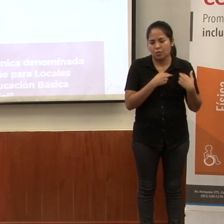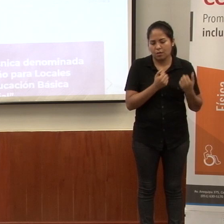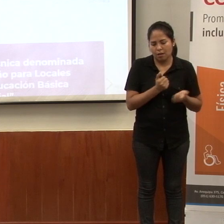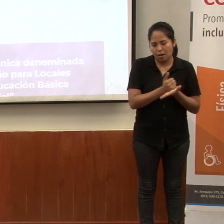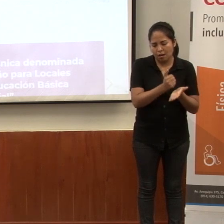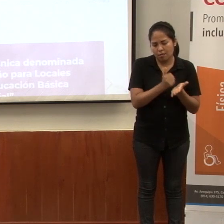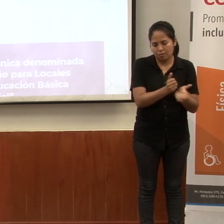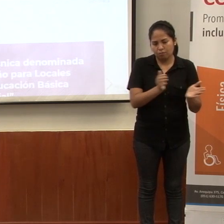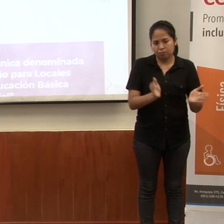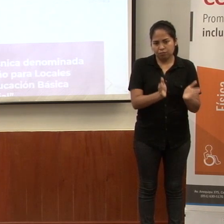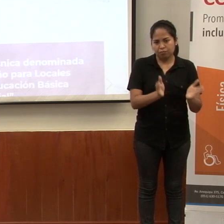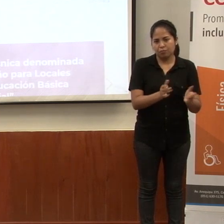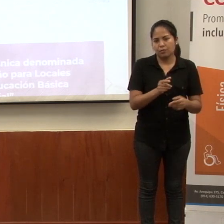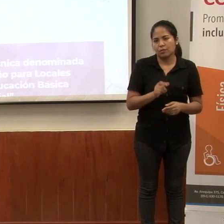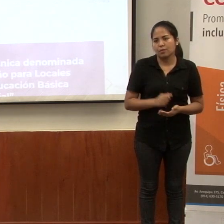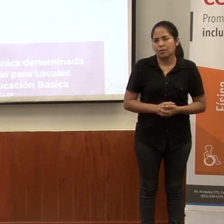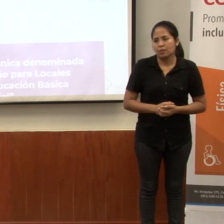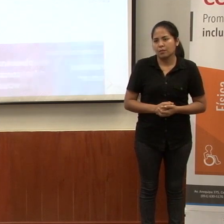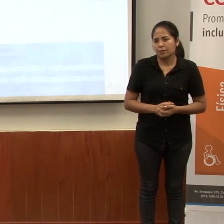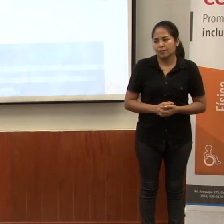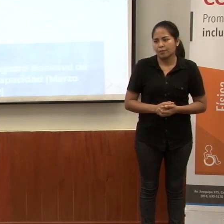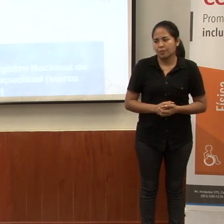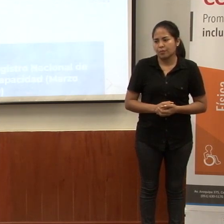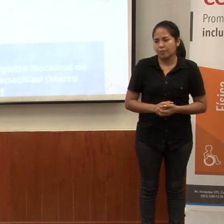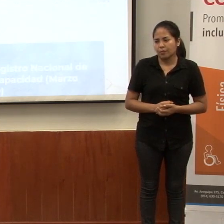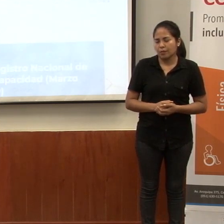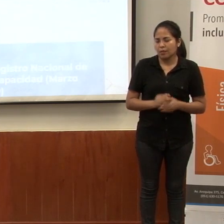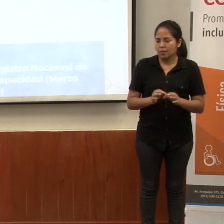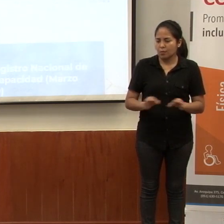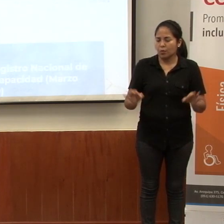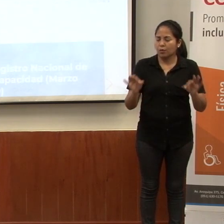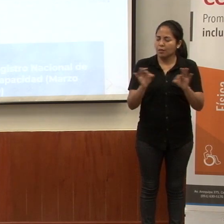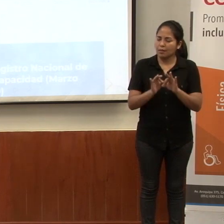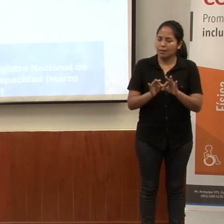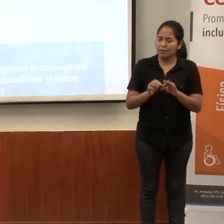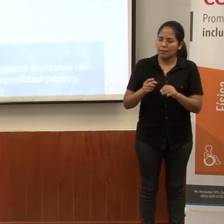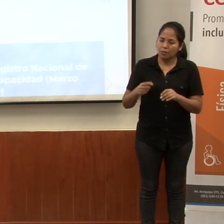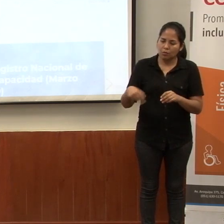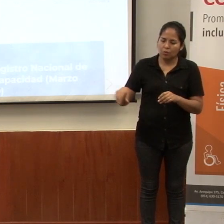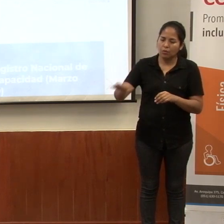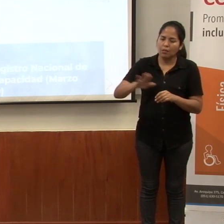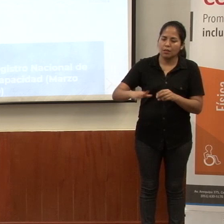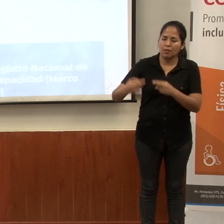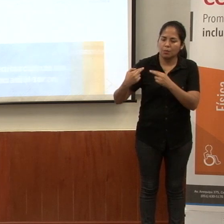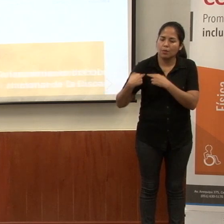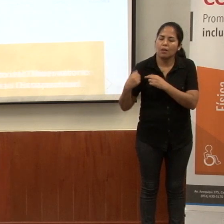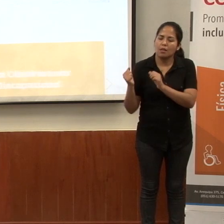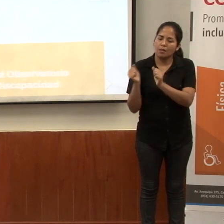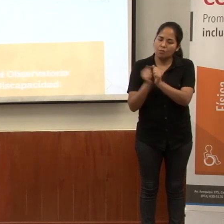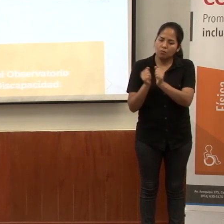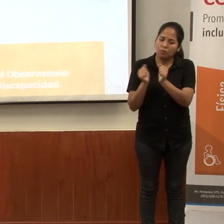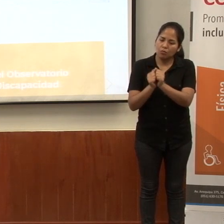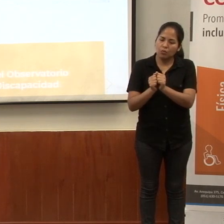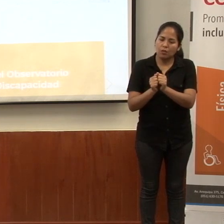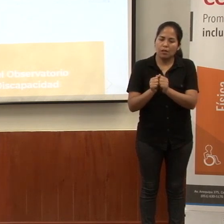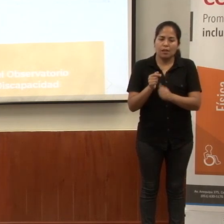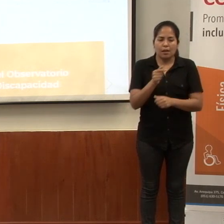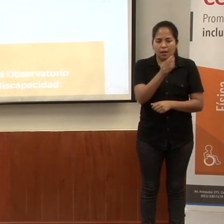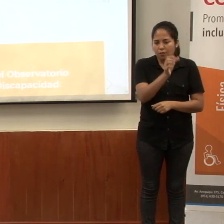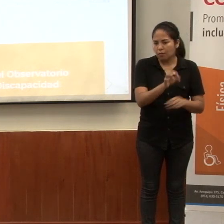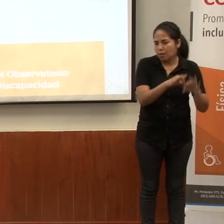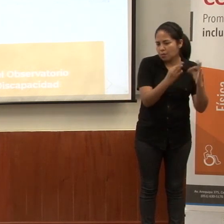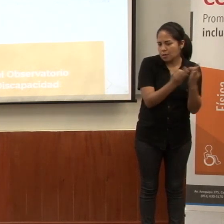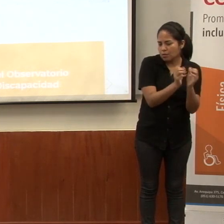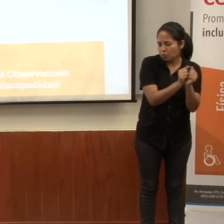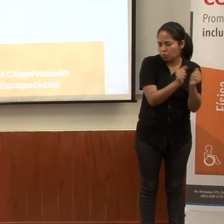La familia es la que rehabilita. Por eso que en el concepto de RBC hay que trabajar mucho con la familia. El que tiene más tiempo con la persona, lo conoce el